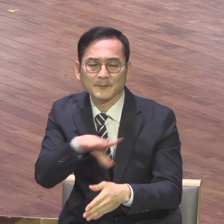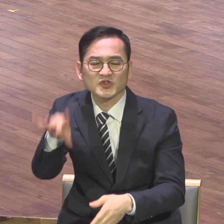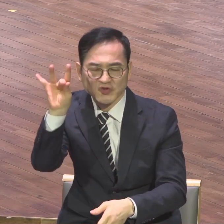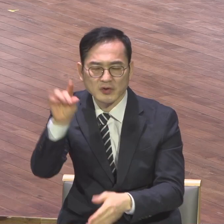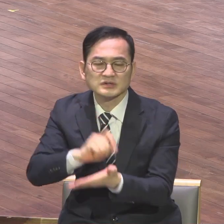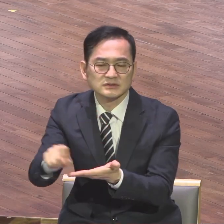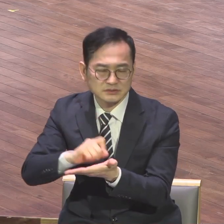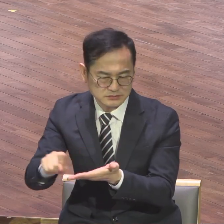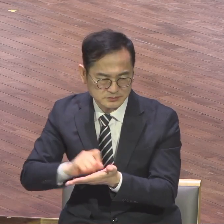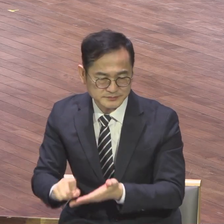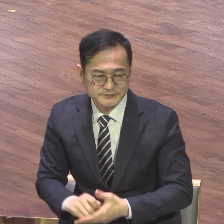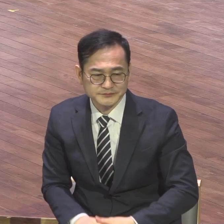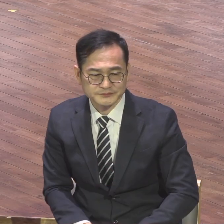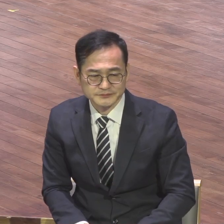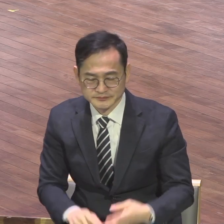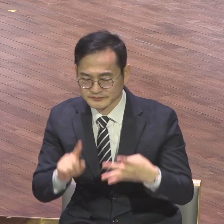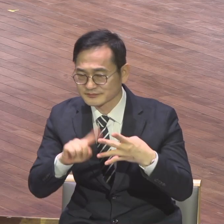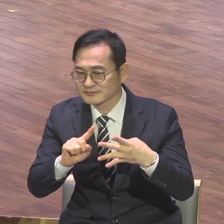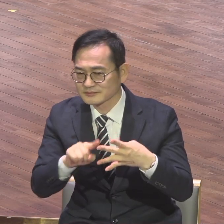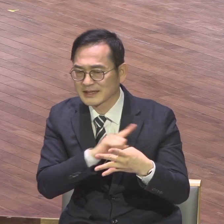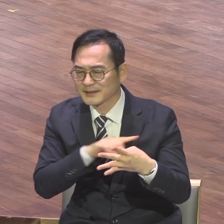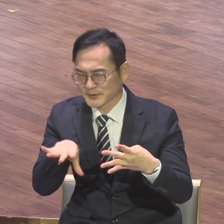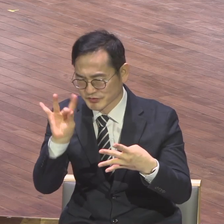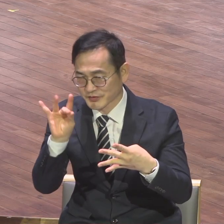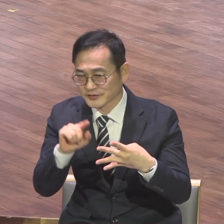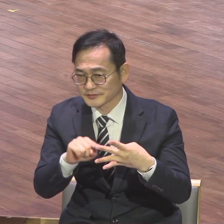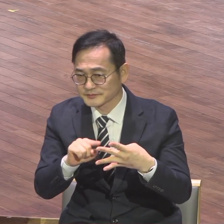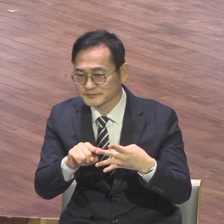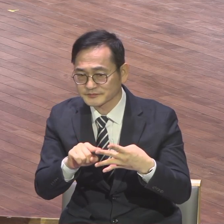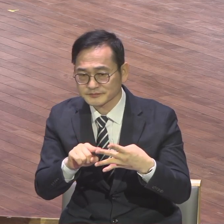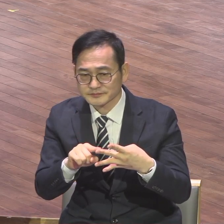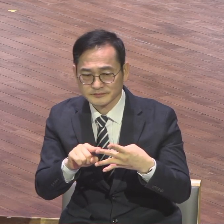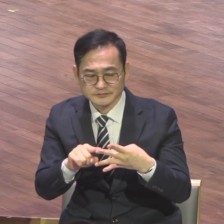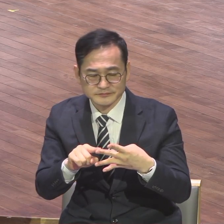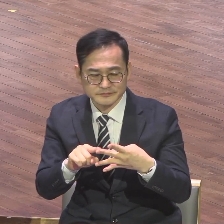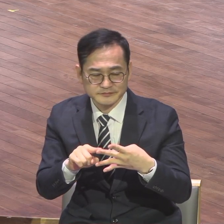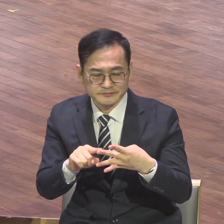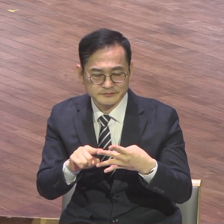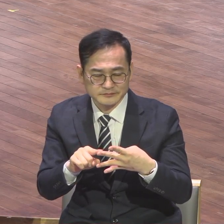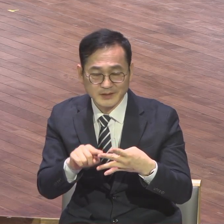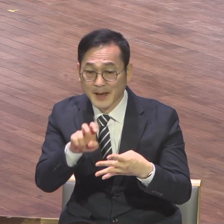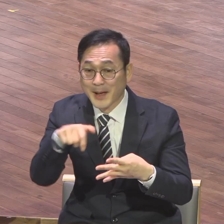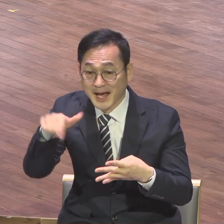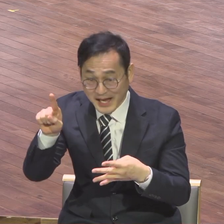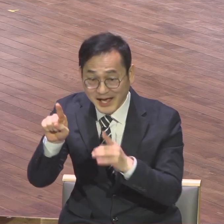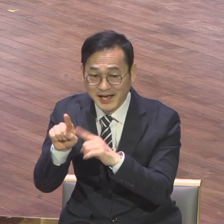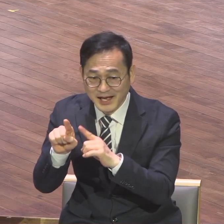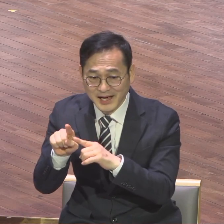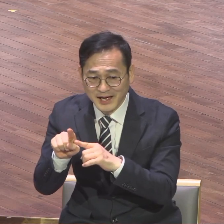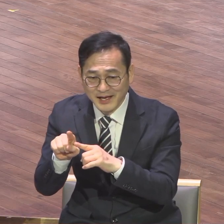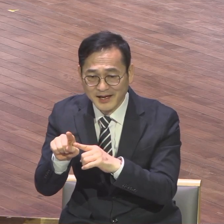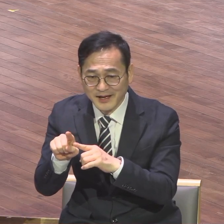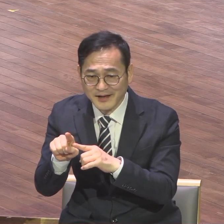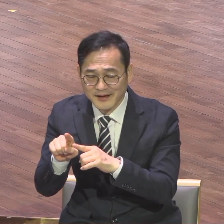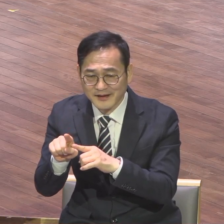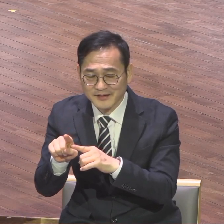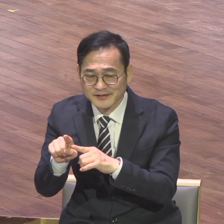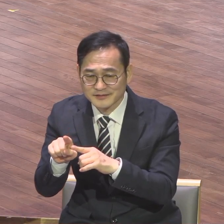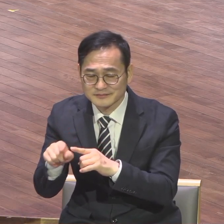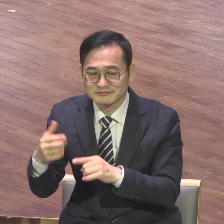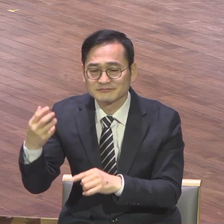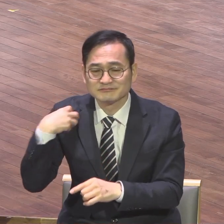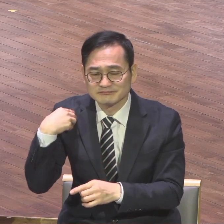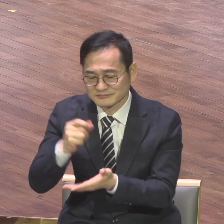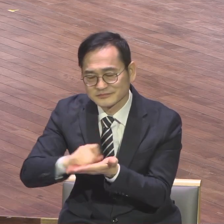서졌어요. 마가복음. 마가복음은 그냥 말 그대로 마가가 쓴 책이에요. 마가가.